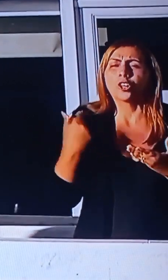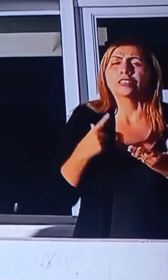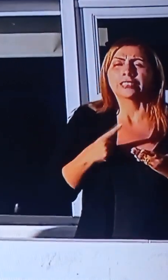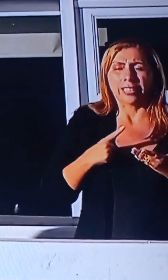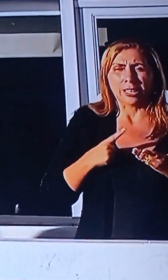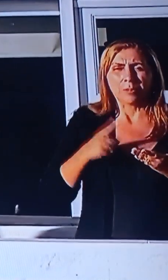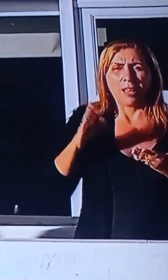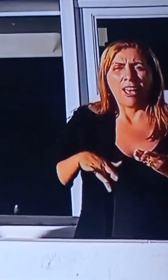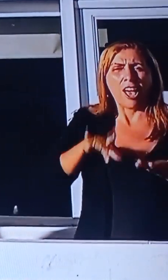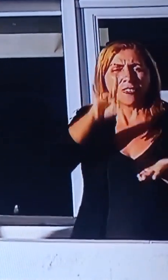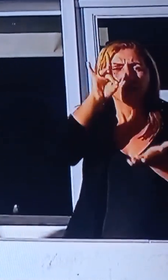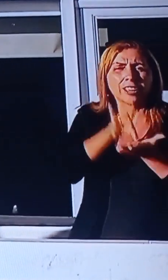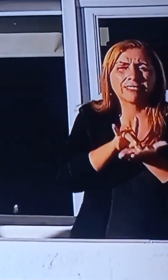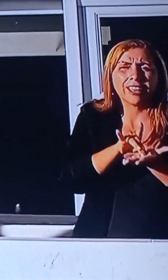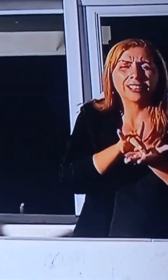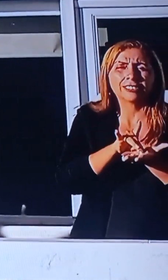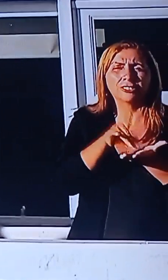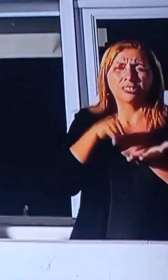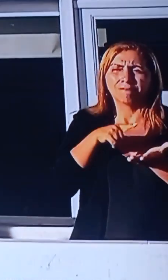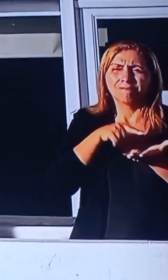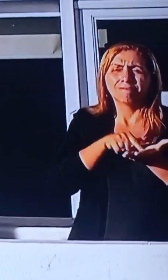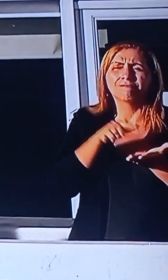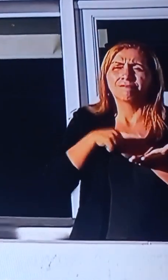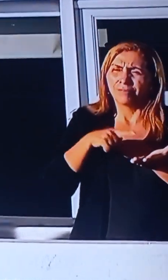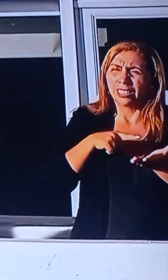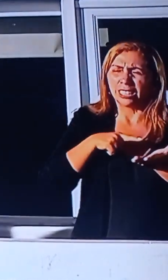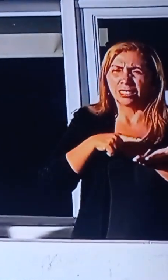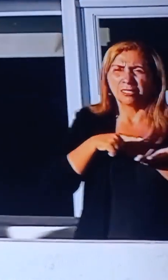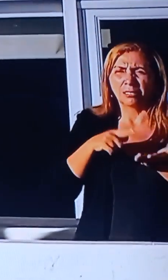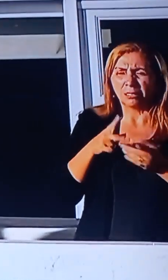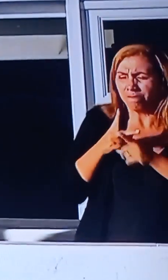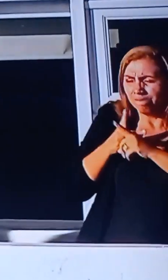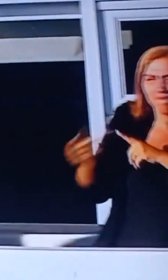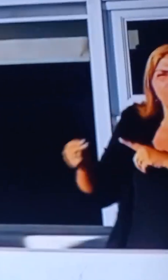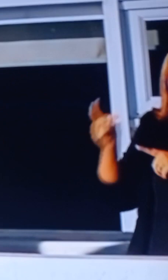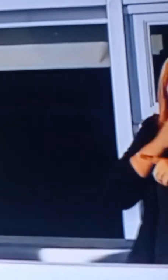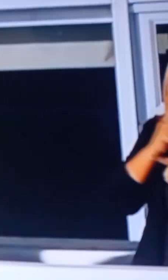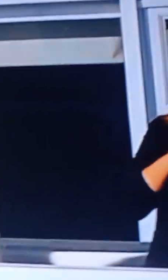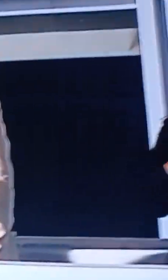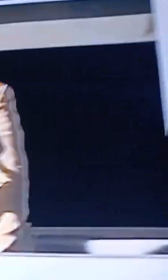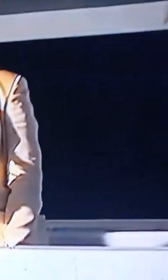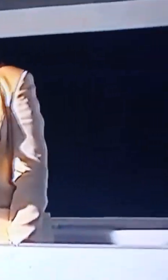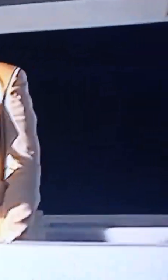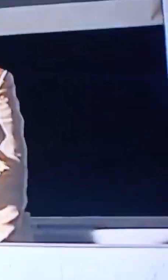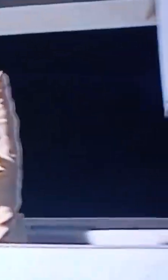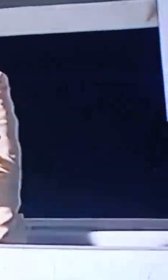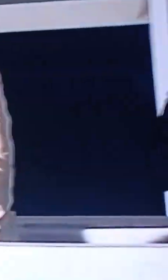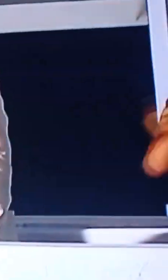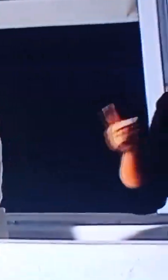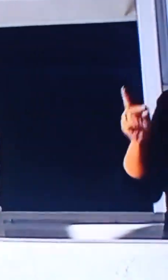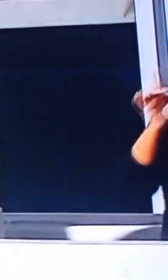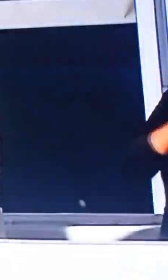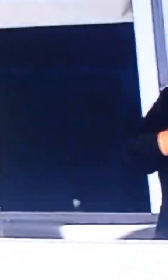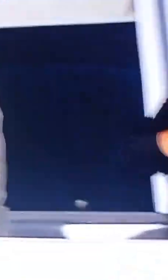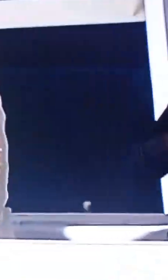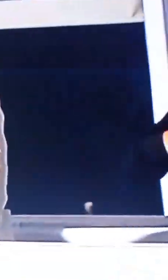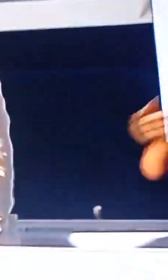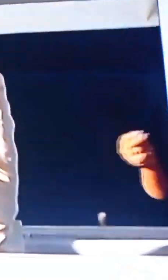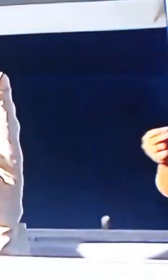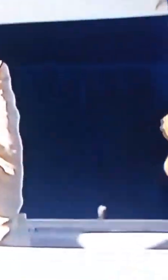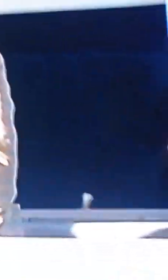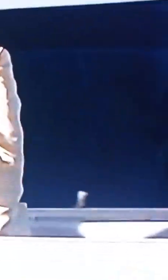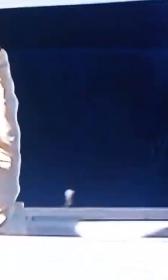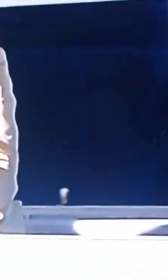temem. A verdade que se sobrepôs à mentira, a esperança que venceu o medo e o